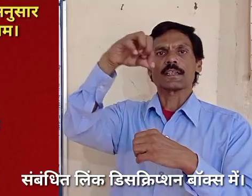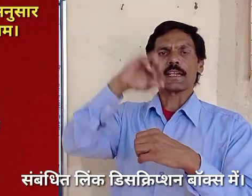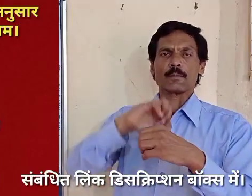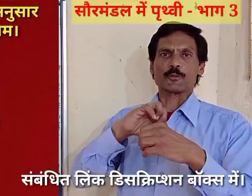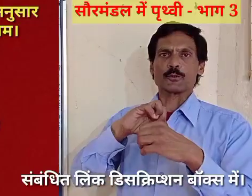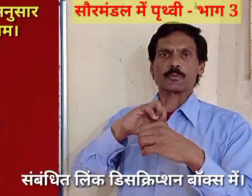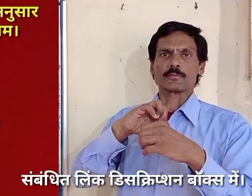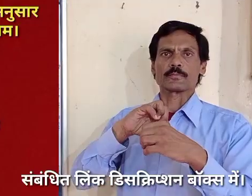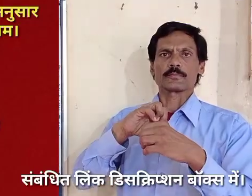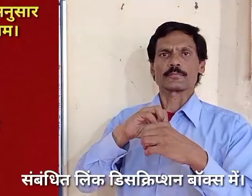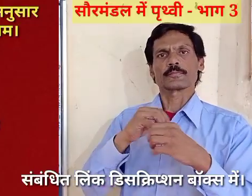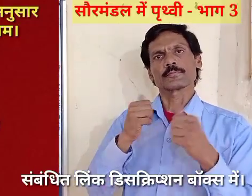नेपच्यून।